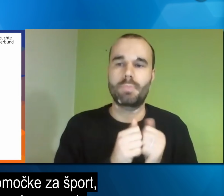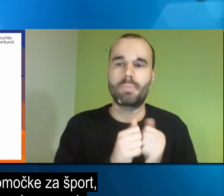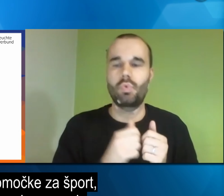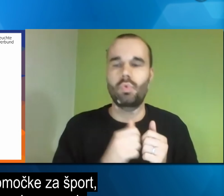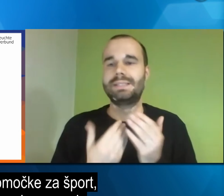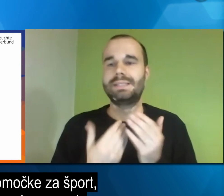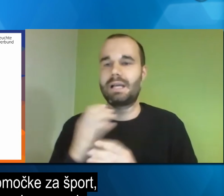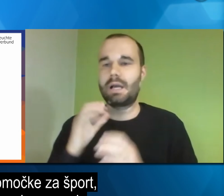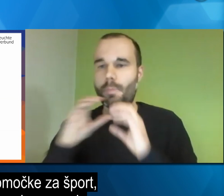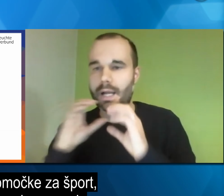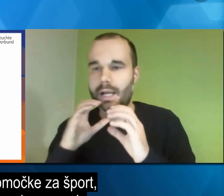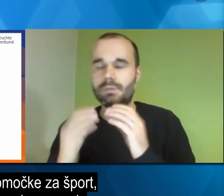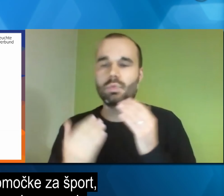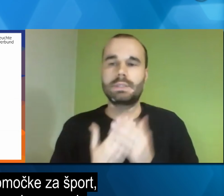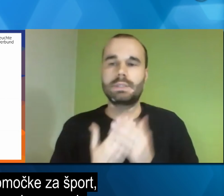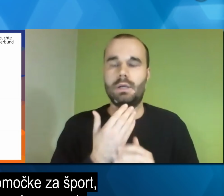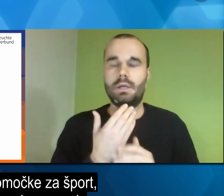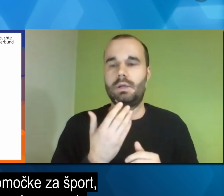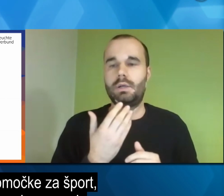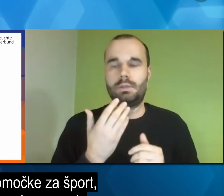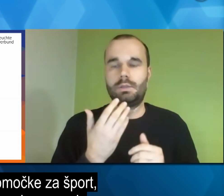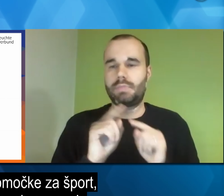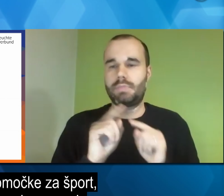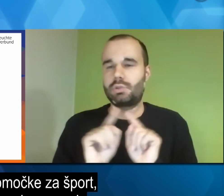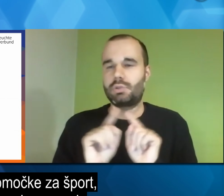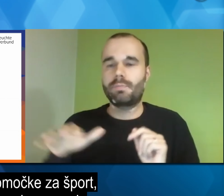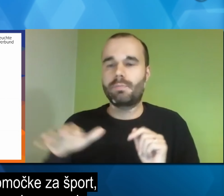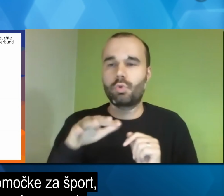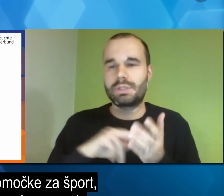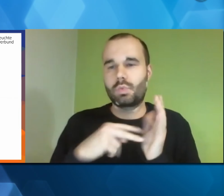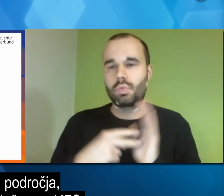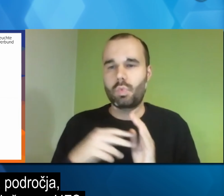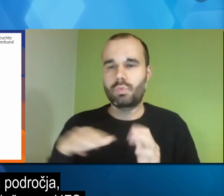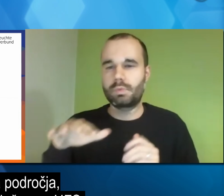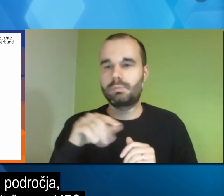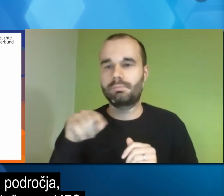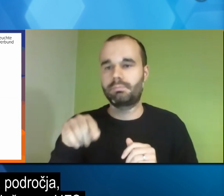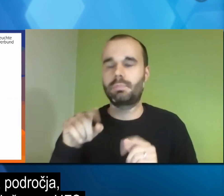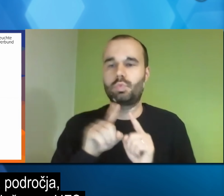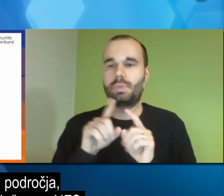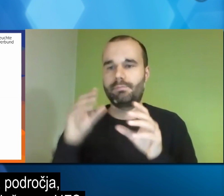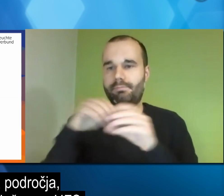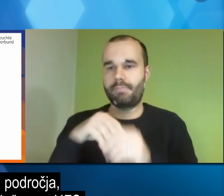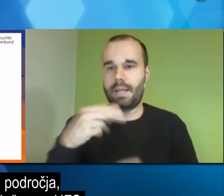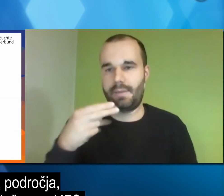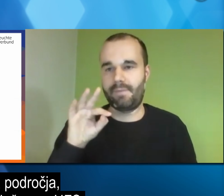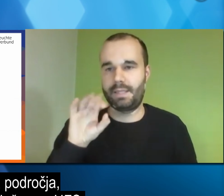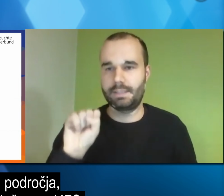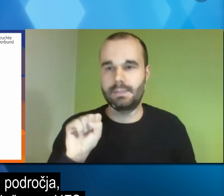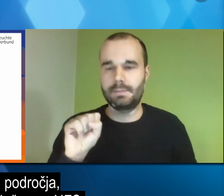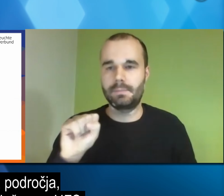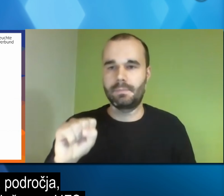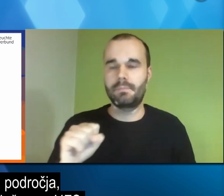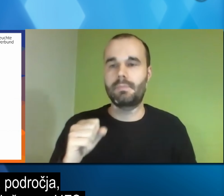tehnične pripomočke za šport, za komunikacijo, torej obravnavajo različna področja in vse